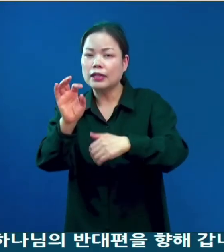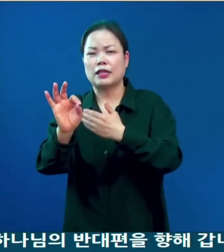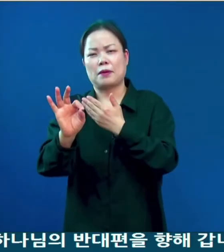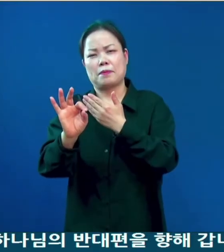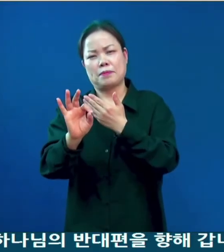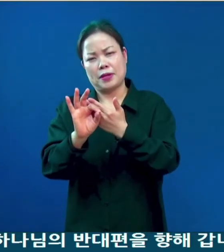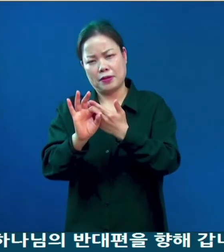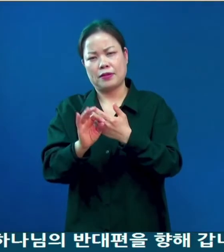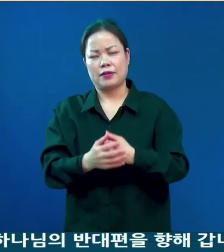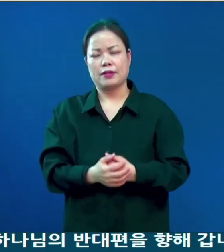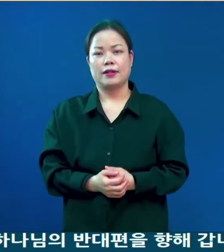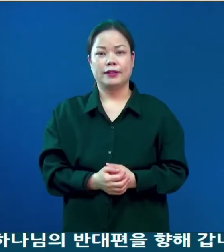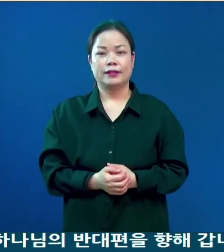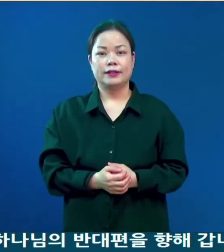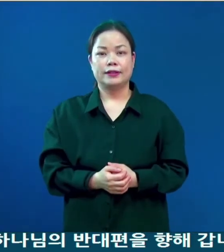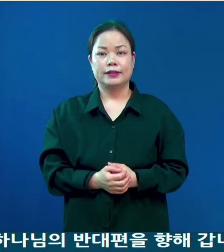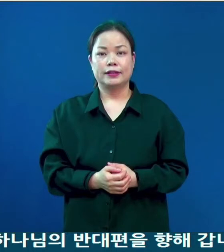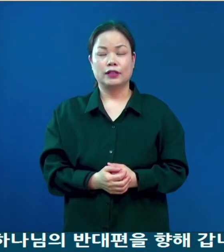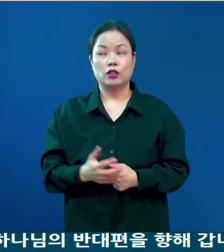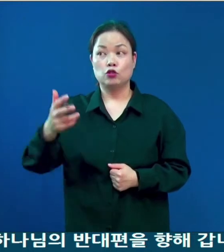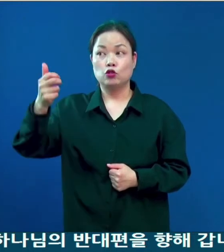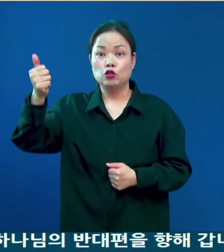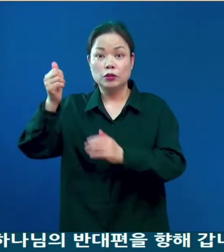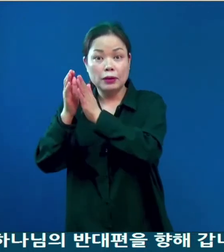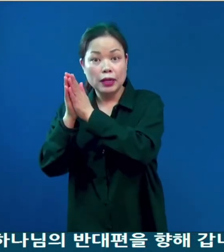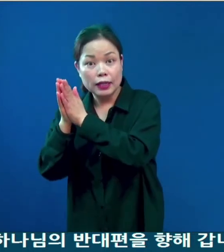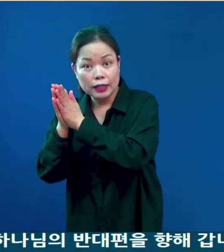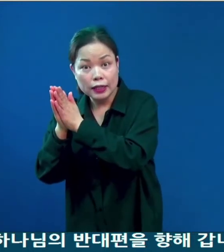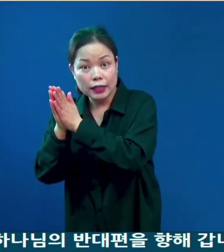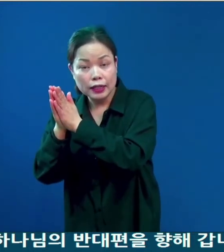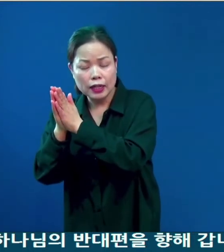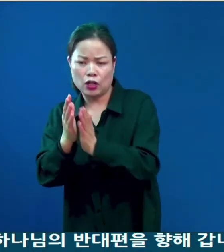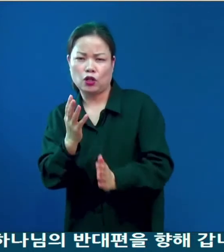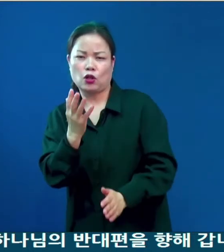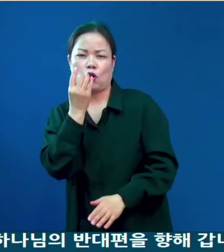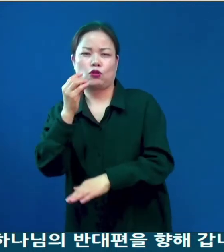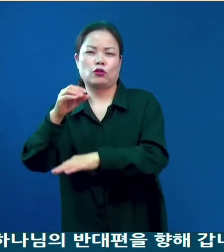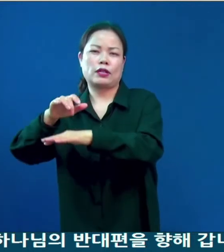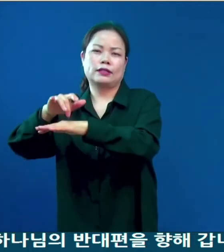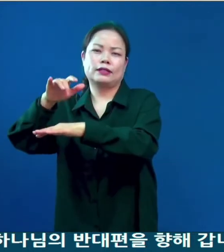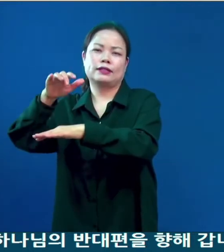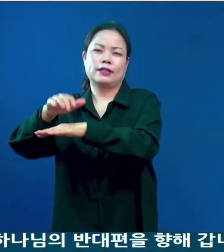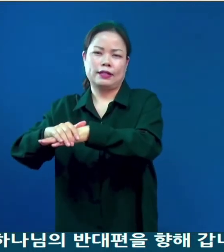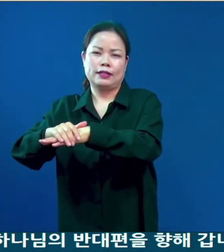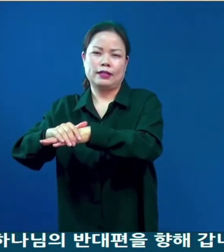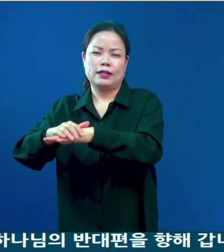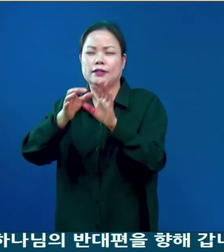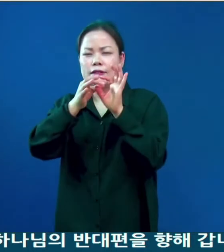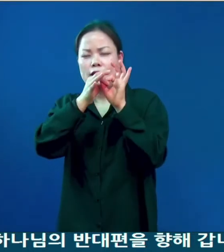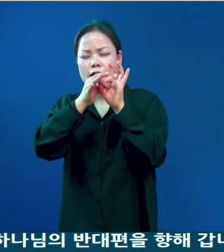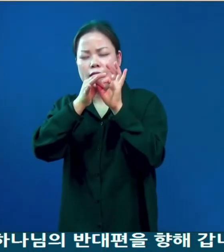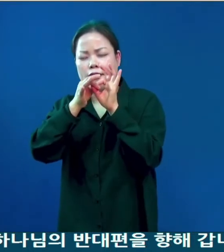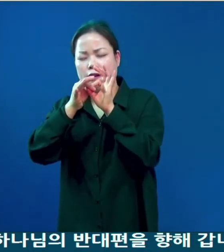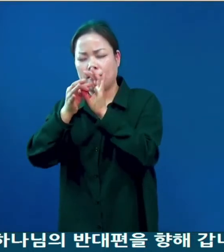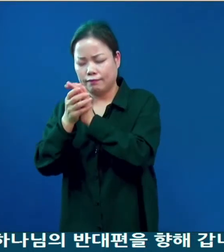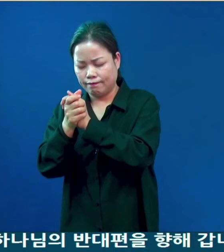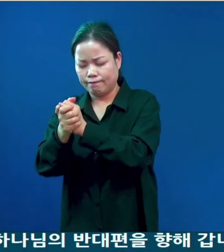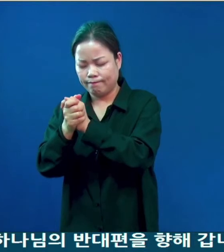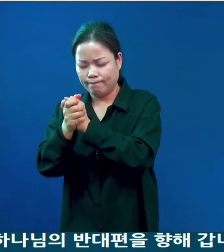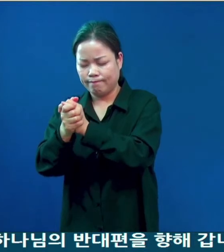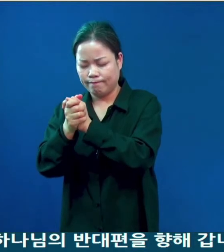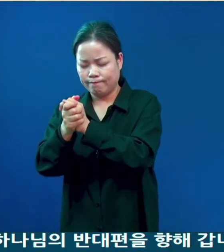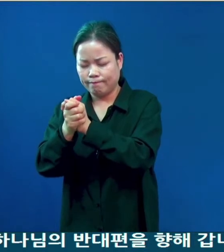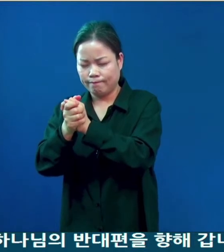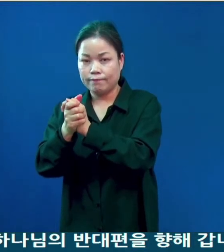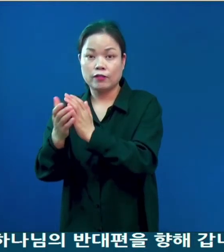한다면 이렇게 정리할 수 있겠습니다. 주님의 기도는 거룩한 습관, 다시 말해서 지속성을 가지고 있었다. 거룩한